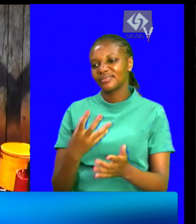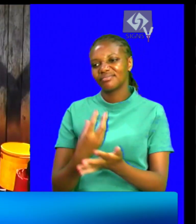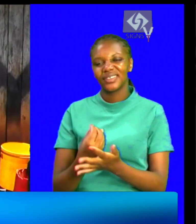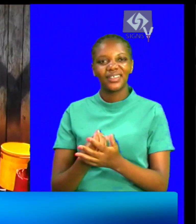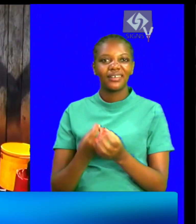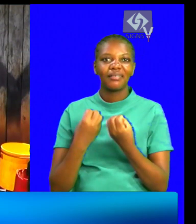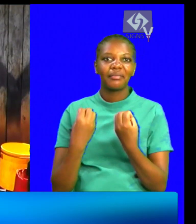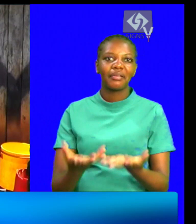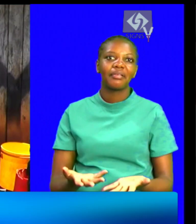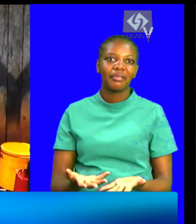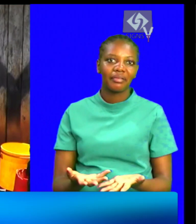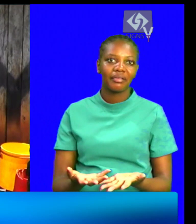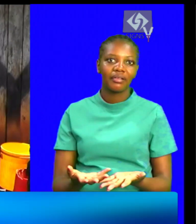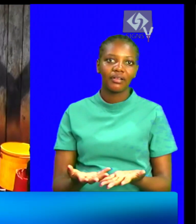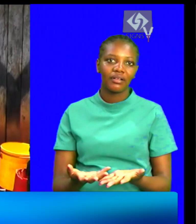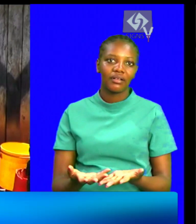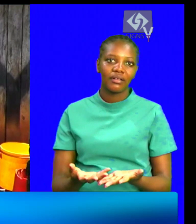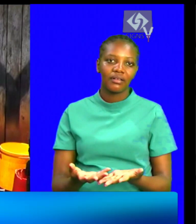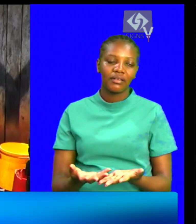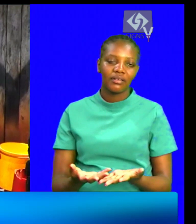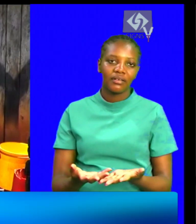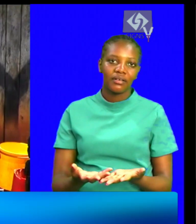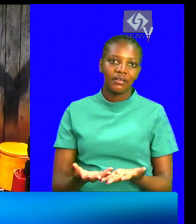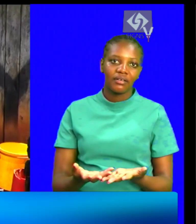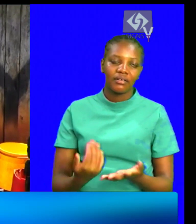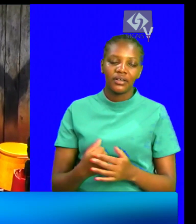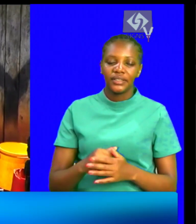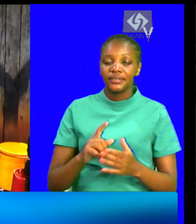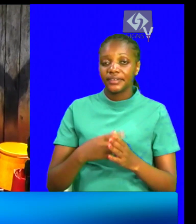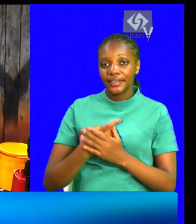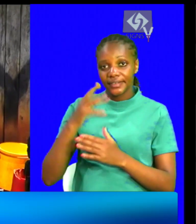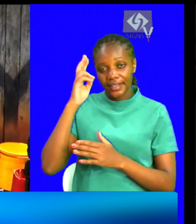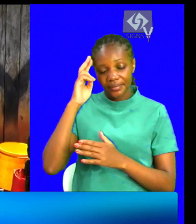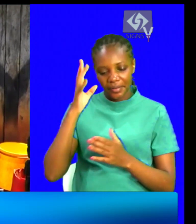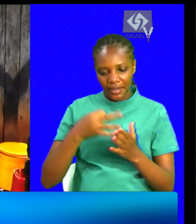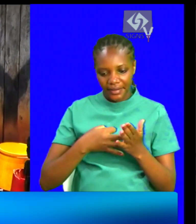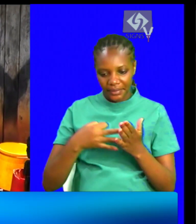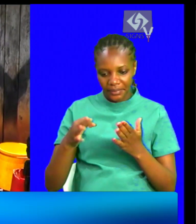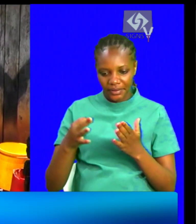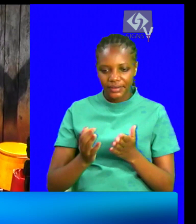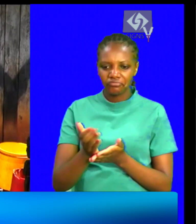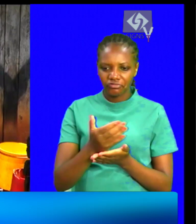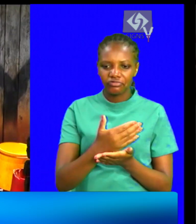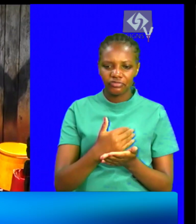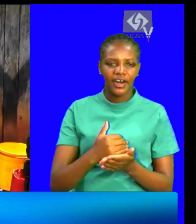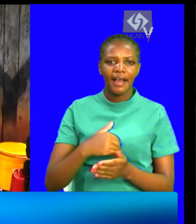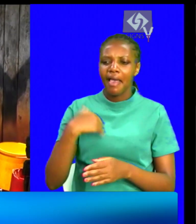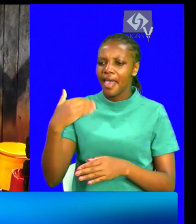alambe ya kutoa kitu. Inakunja lakini atoa kitu kidogo. Tukafanya alambe hiyo kitatu.